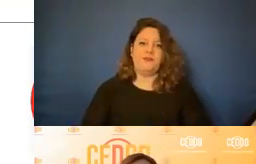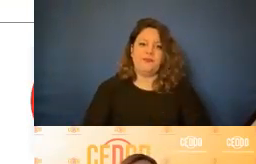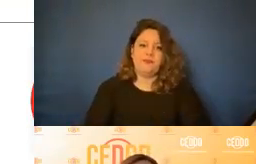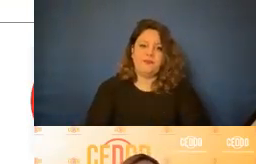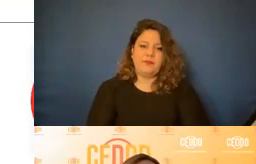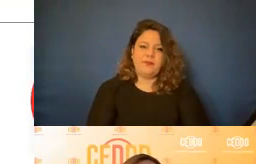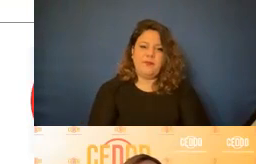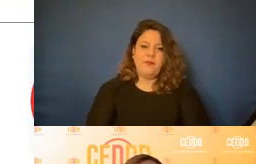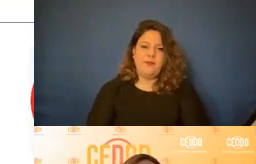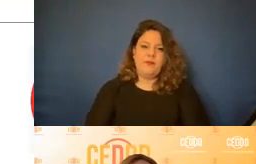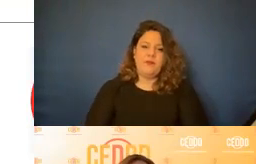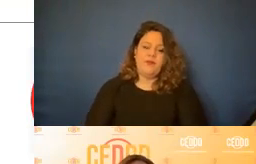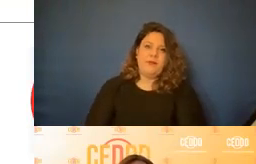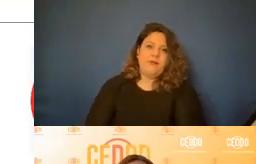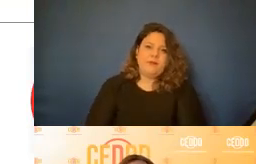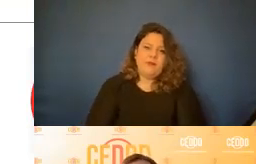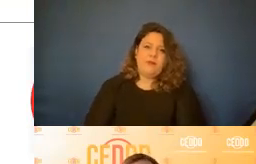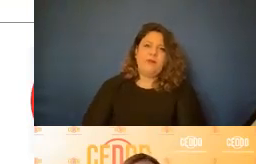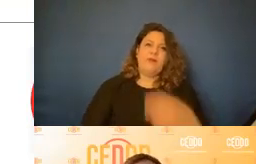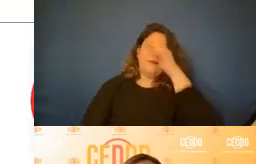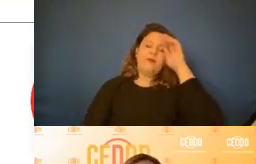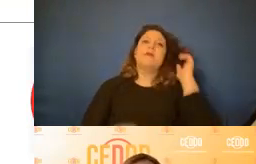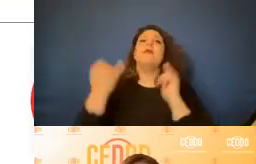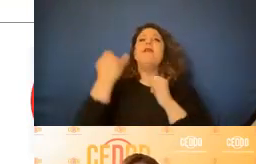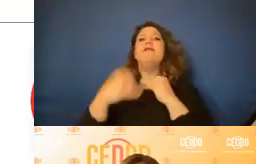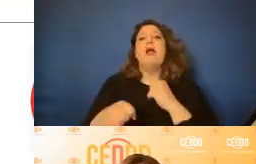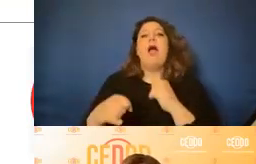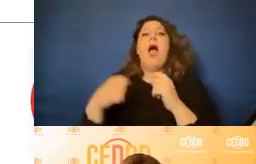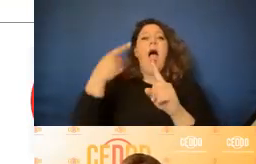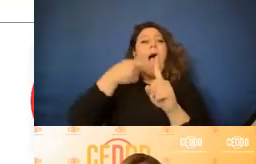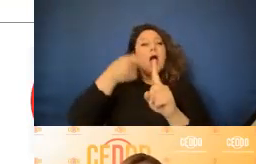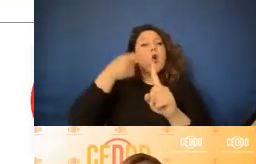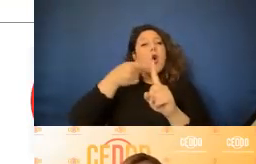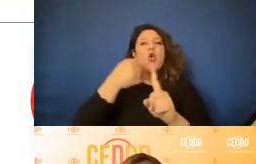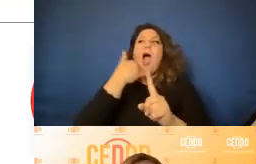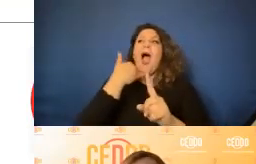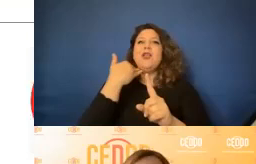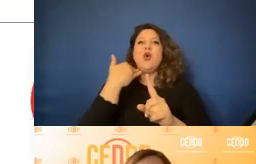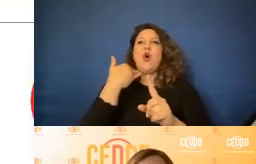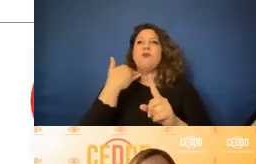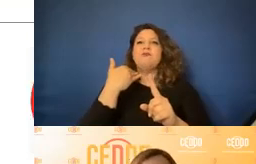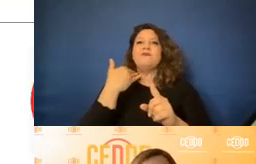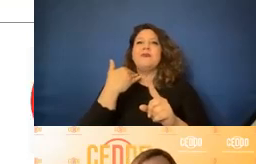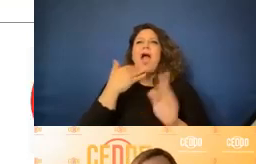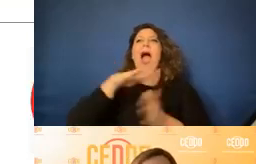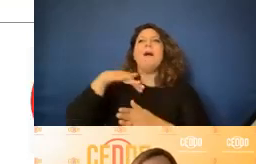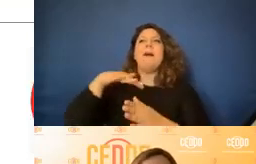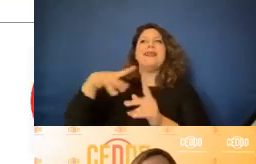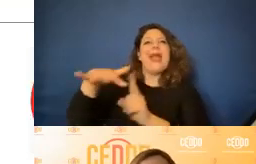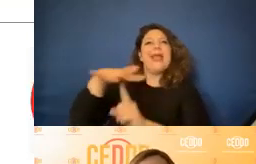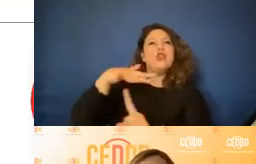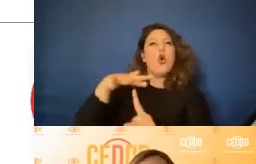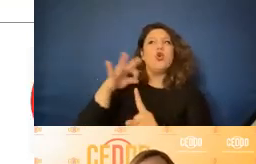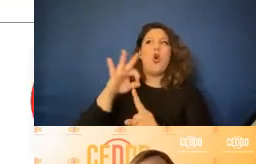el acoso no se puede considerar un hecho aislado, independiente del entorno y los estímulos sociales. Muchas